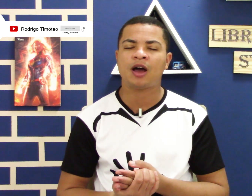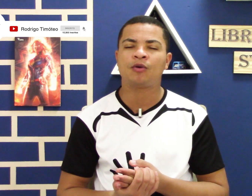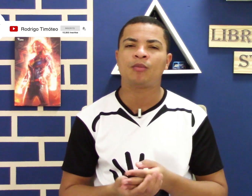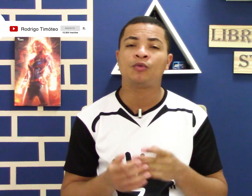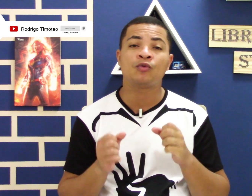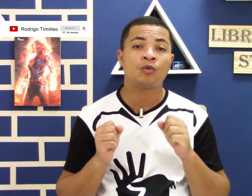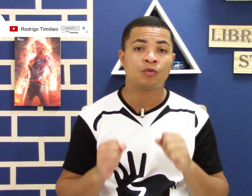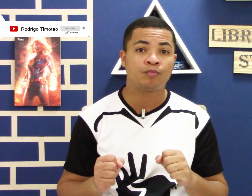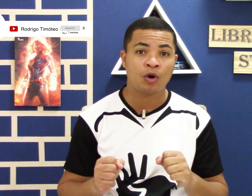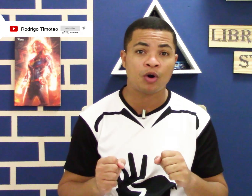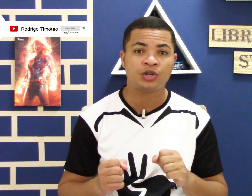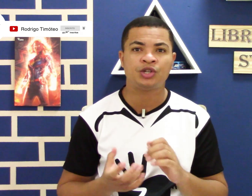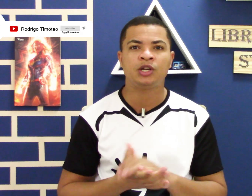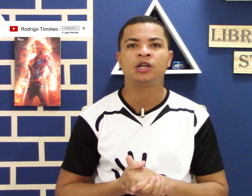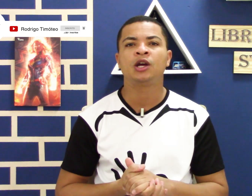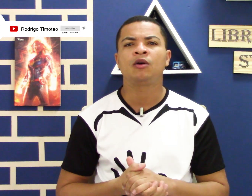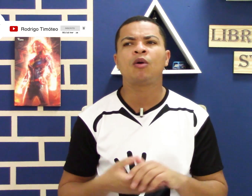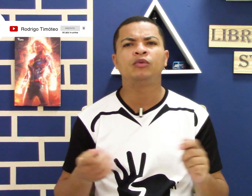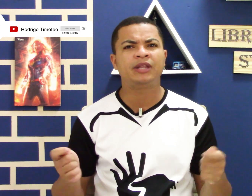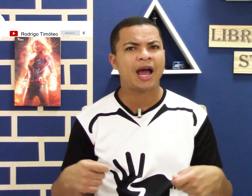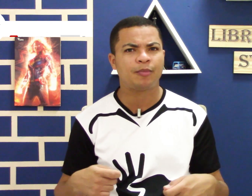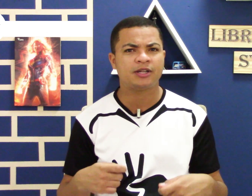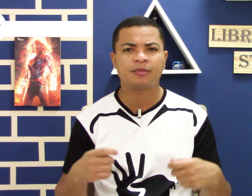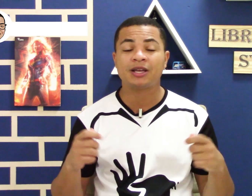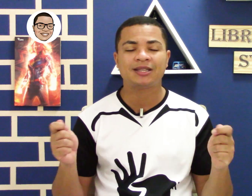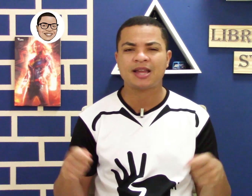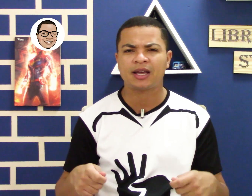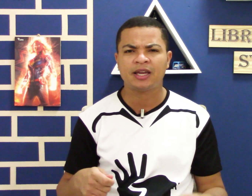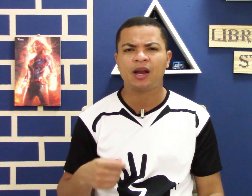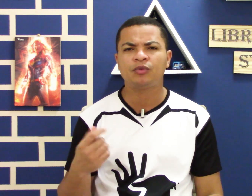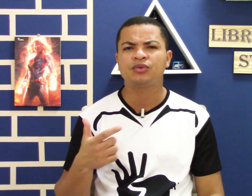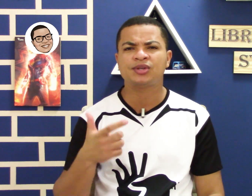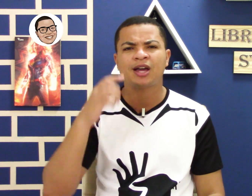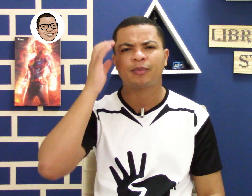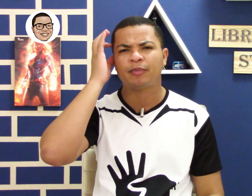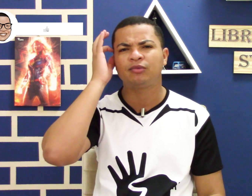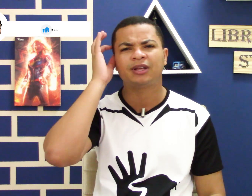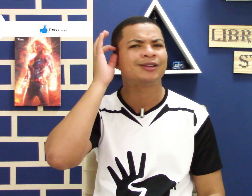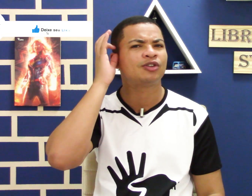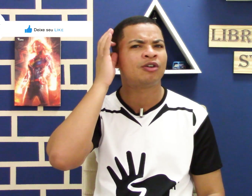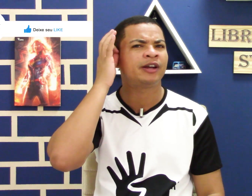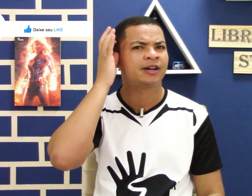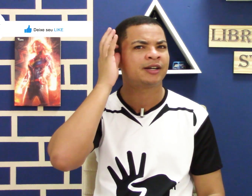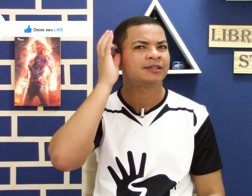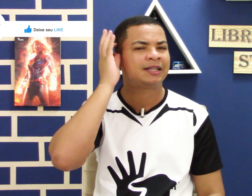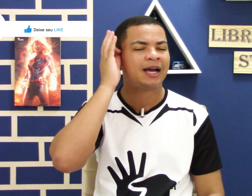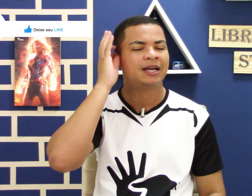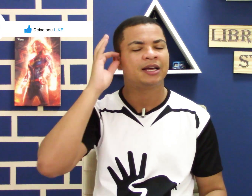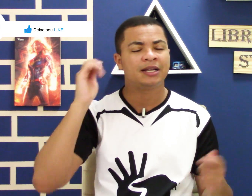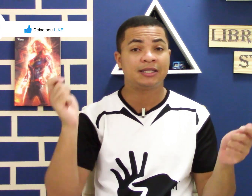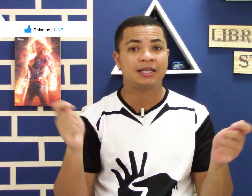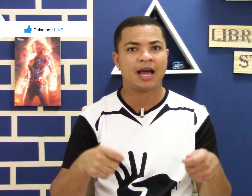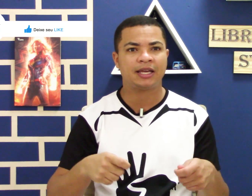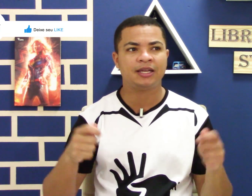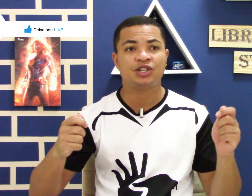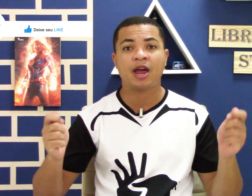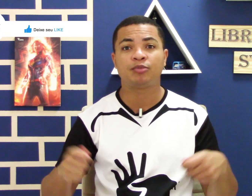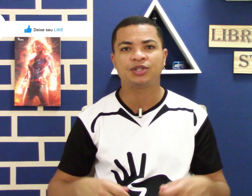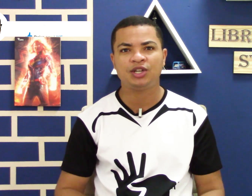como pode, como dá, por exemplo. Esse dá aqui, ele é muito usado para pergunta retórica, tá? Esse dá aqui de é